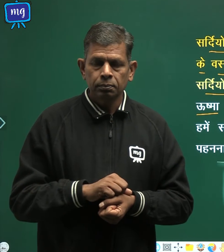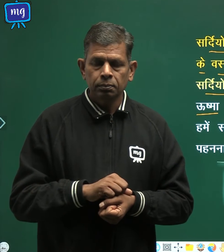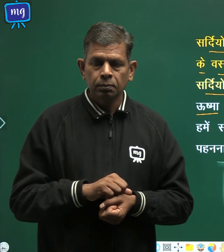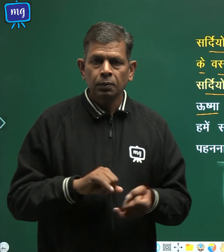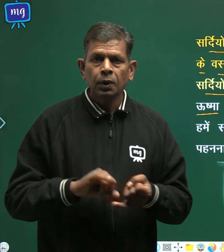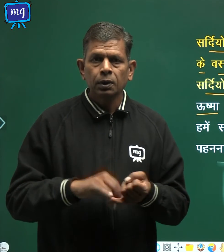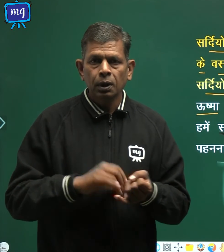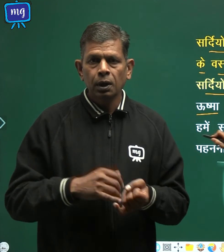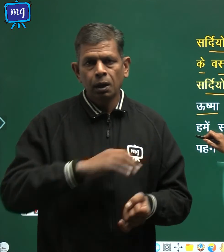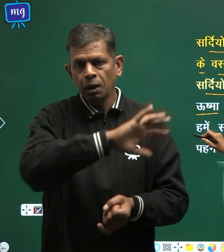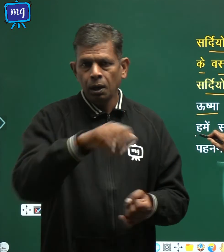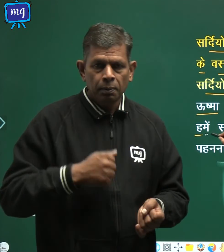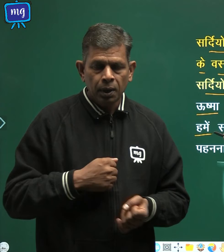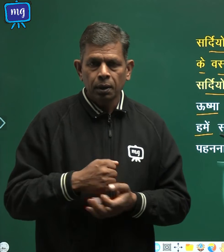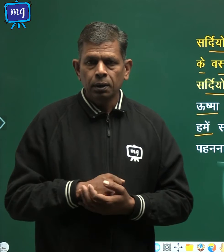इसलिए हमें